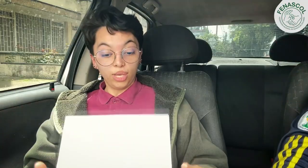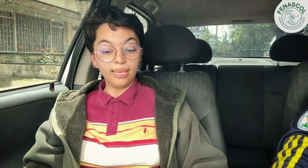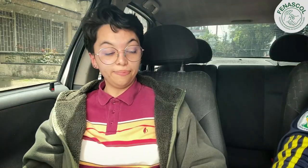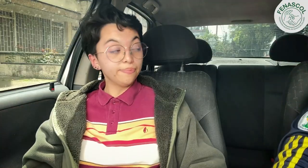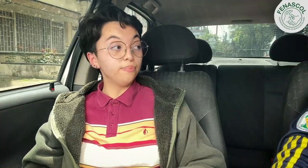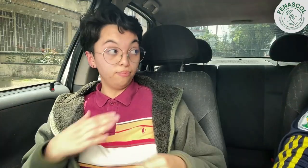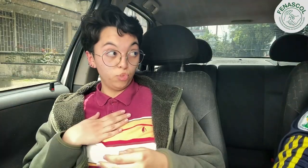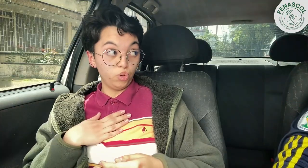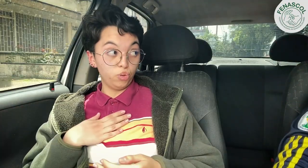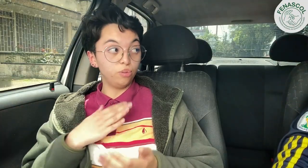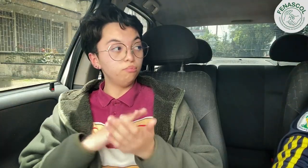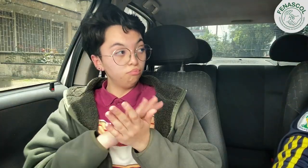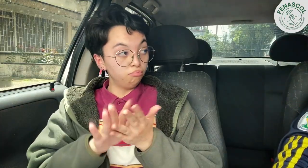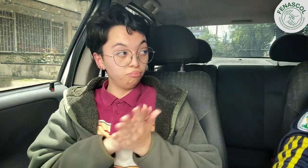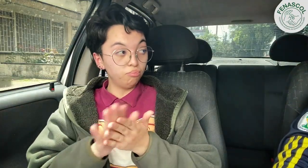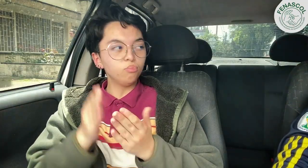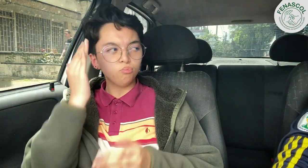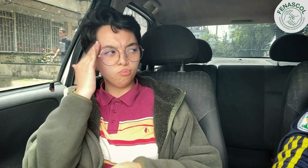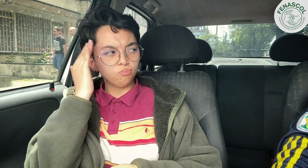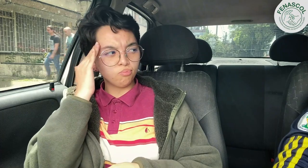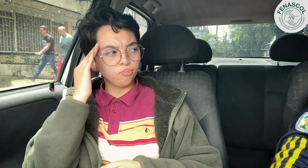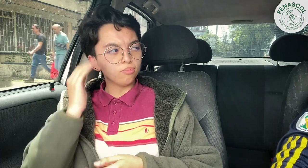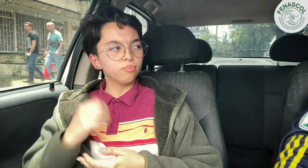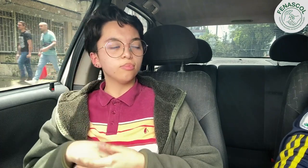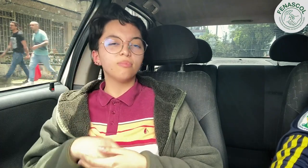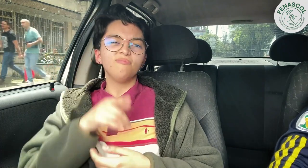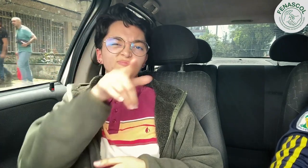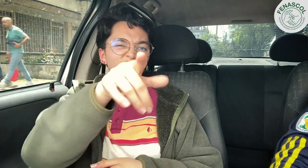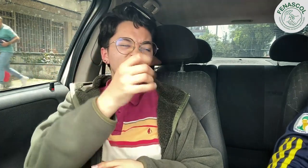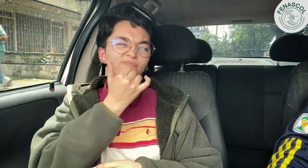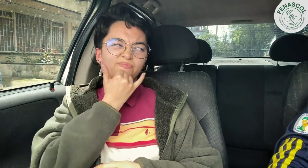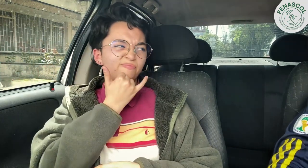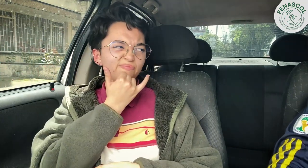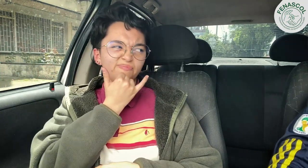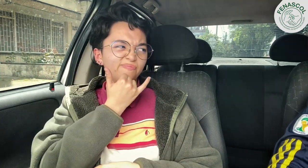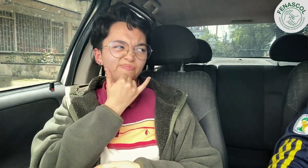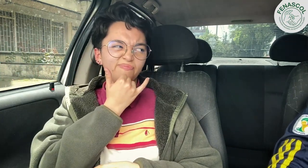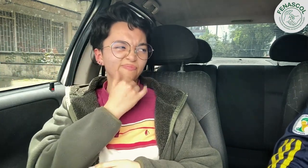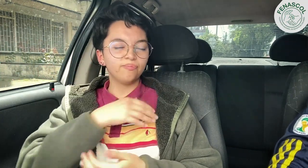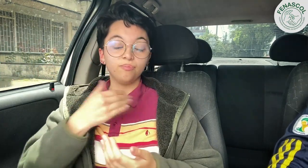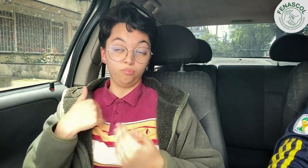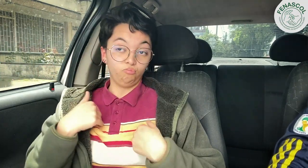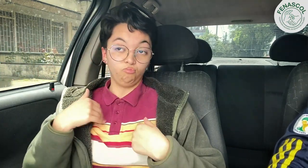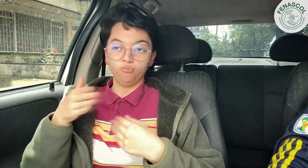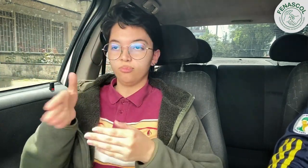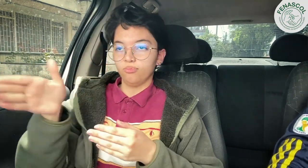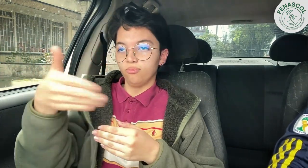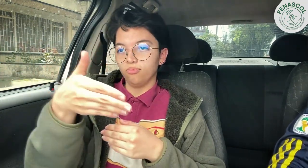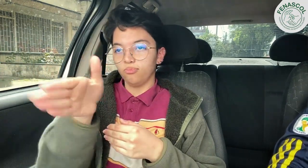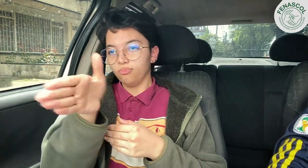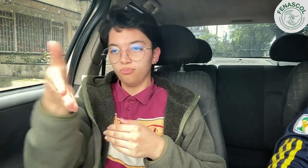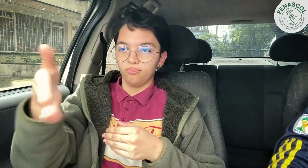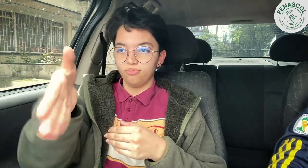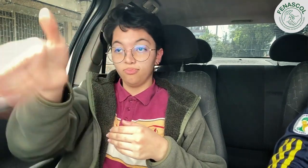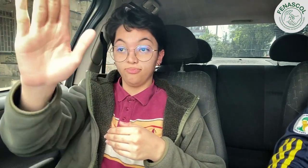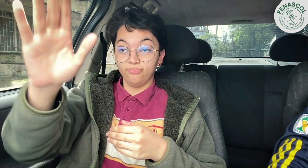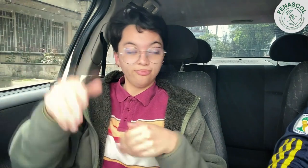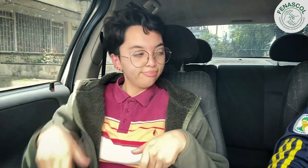ok mira yo sé lengua de señas y después tomar la dirección en la aplicación así que yo te indico la ruta y